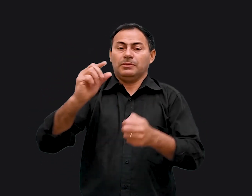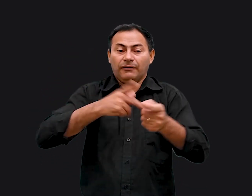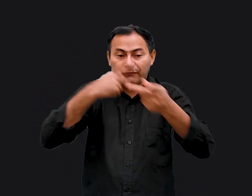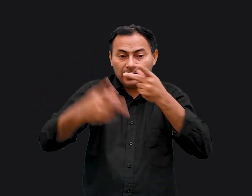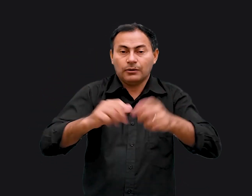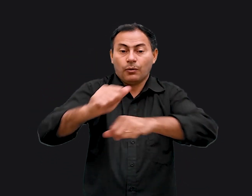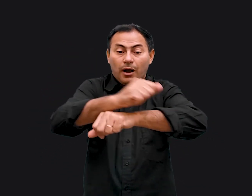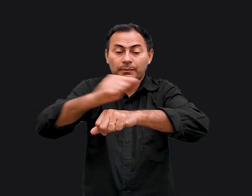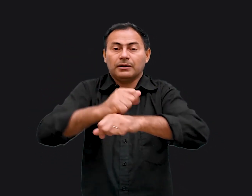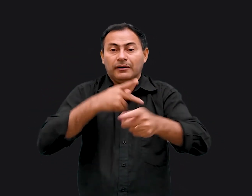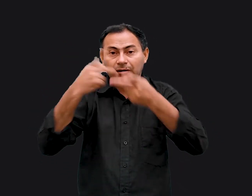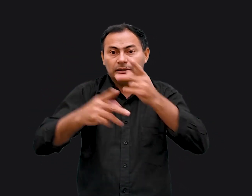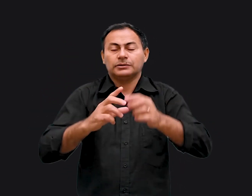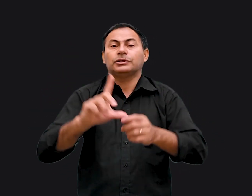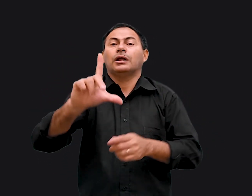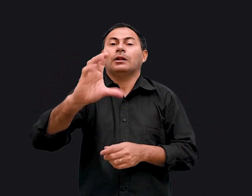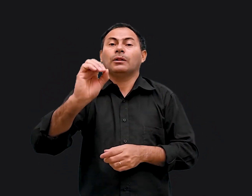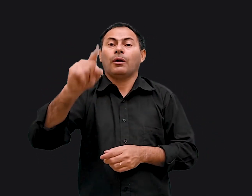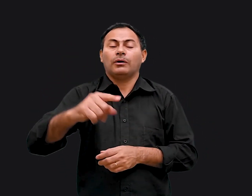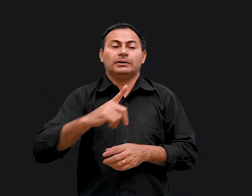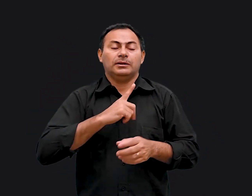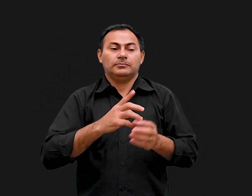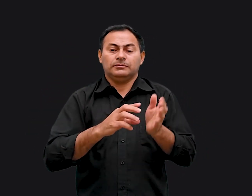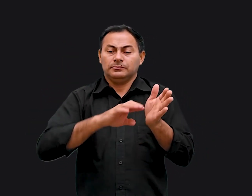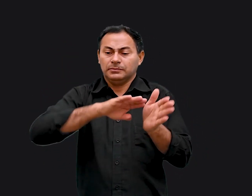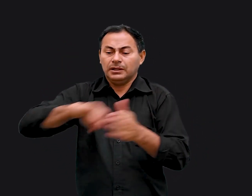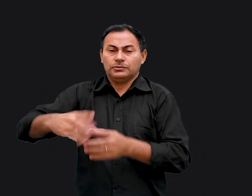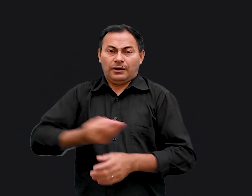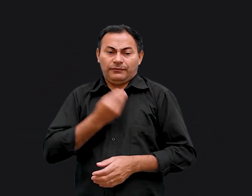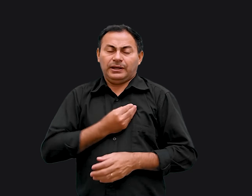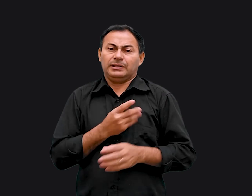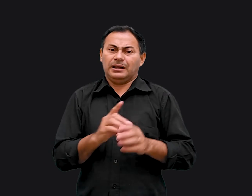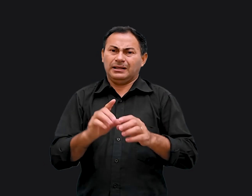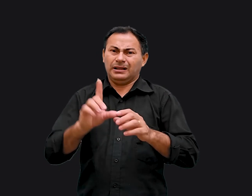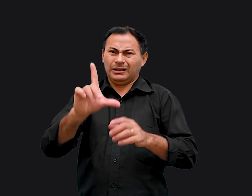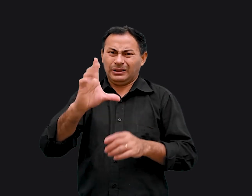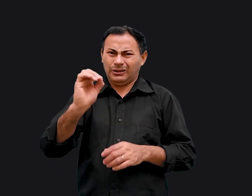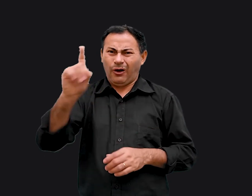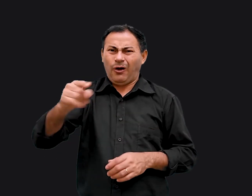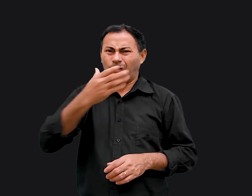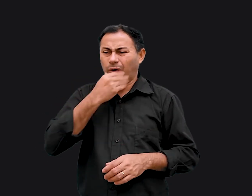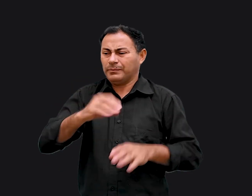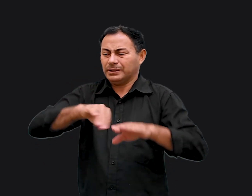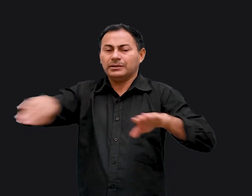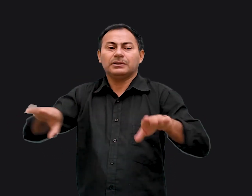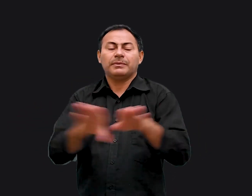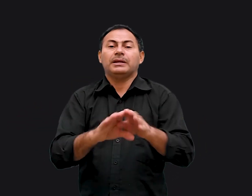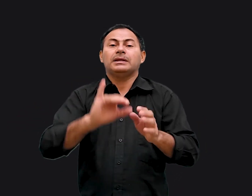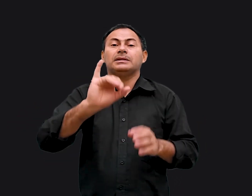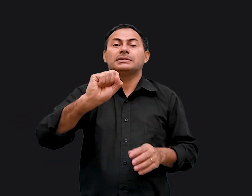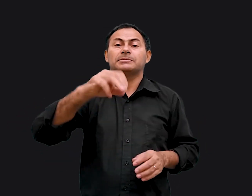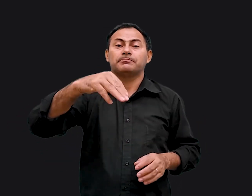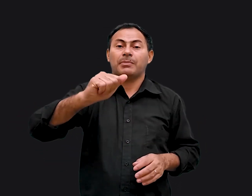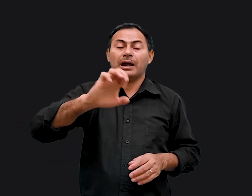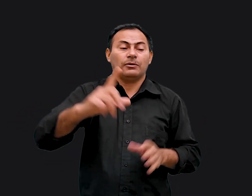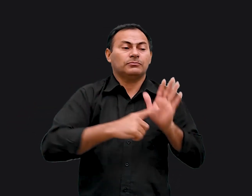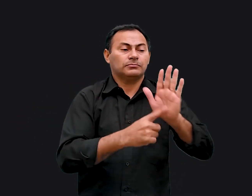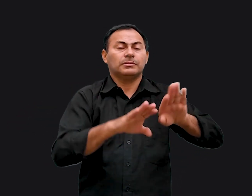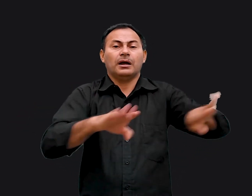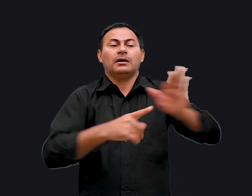que falar com Abraão a respeito de Ló. Teve de tirá-lo da sua vida. Da mesma forma, ele também teve de tirar Ismael. Ele finalmente